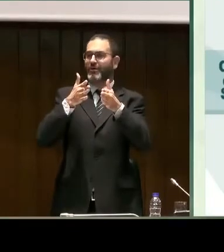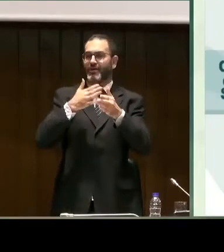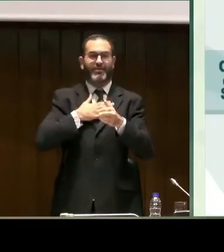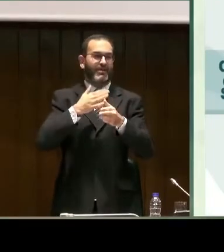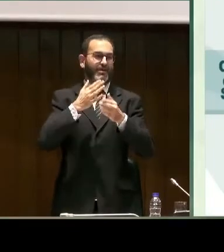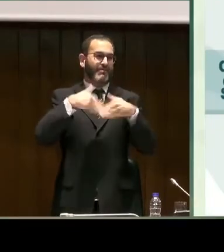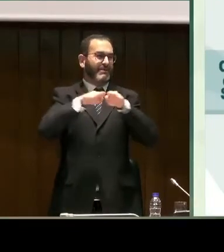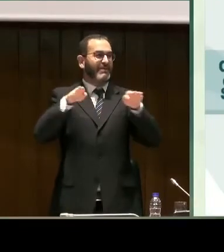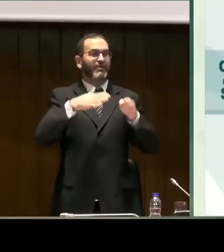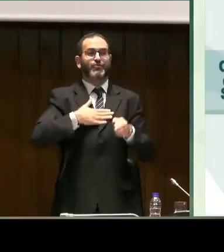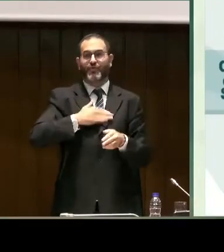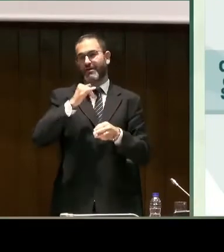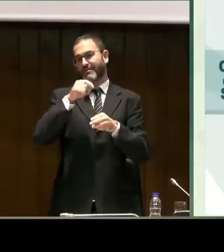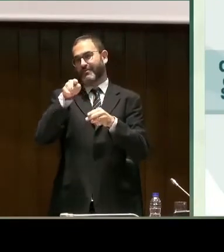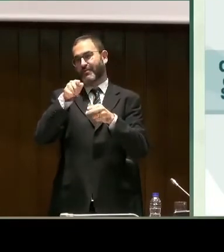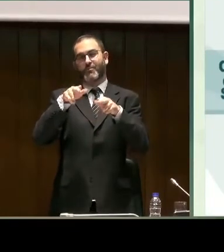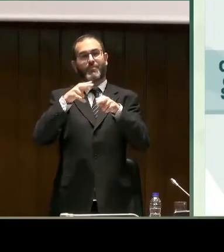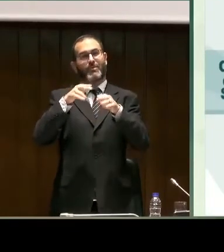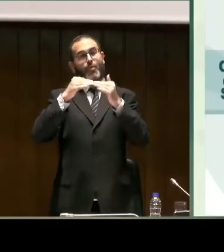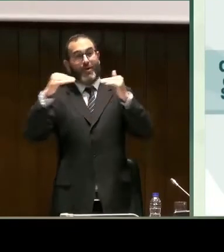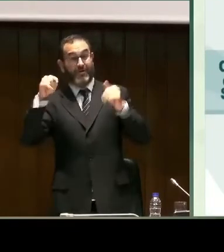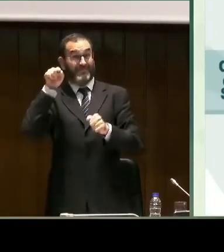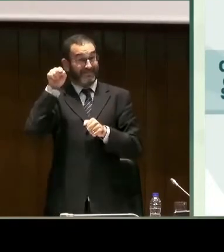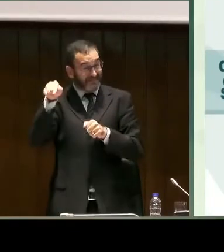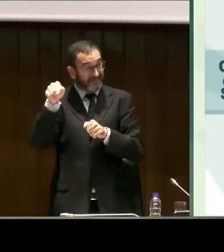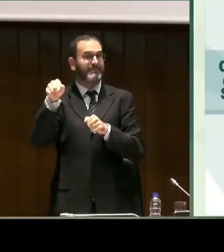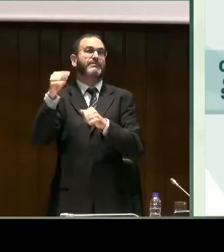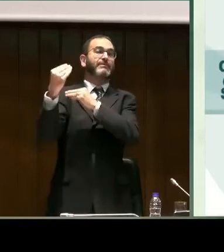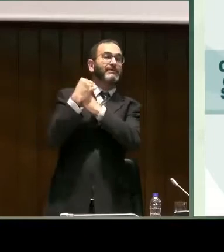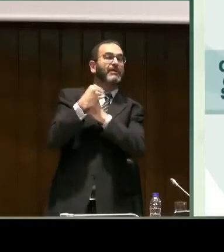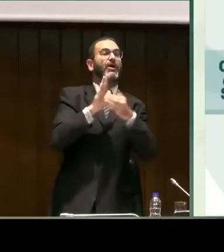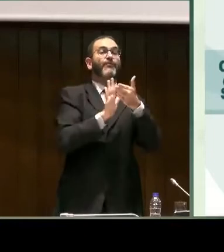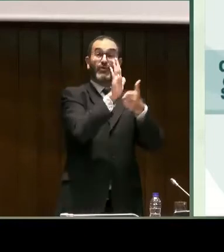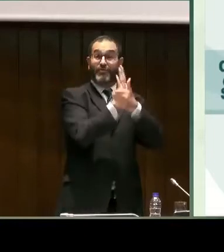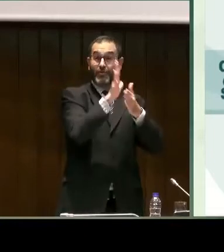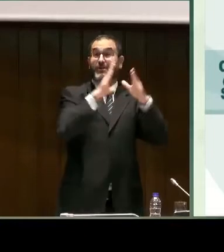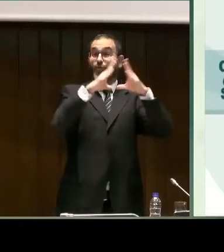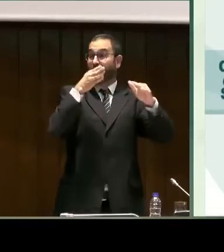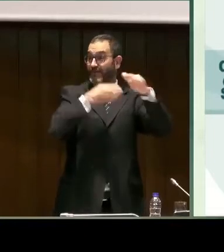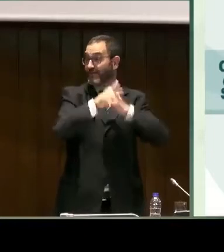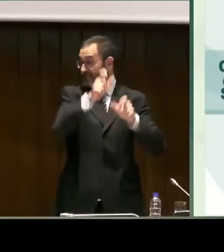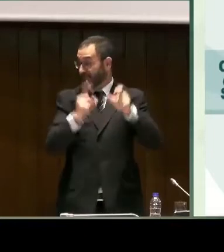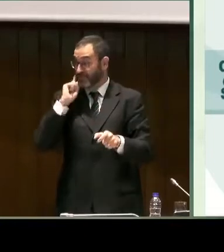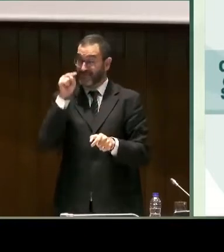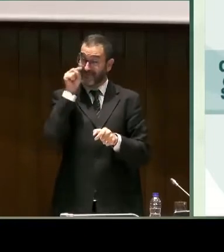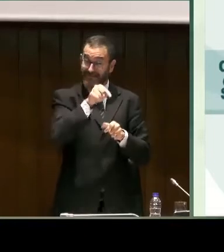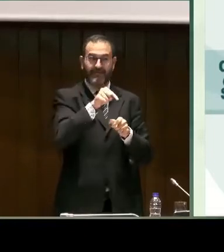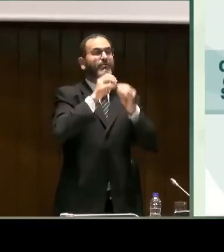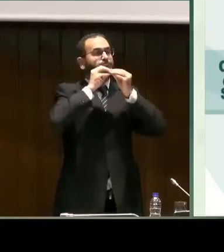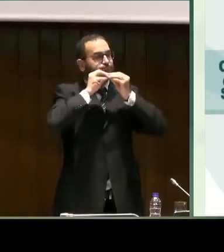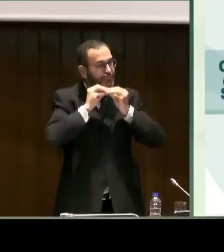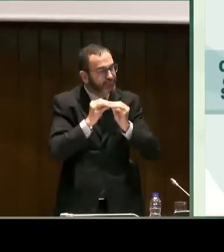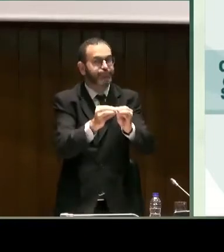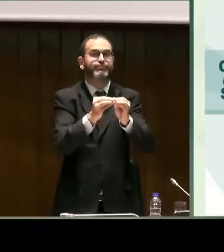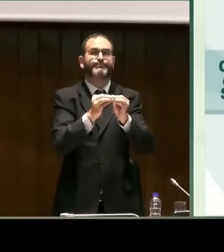traducido en este dossier, llevado a cabo gracias a la financiación de la Consejería de Bienestar Social e Igualdad, que ha financiado a la